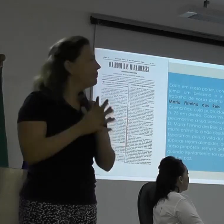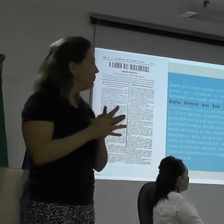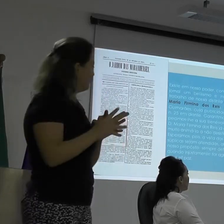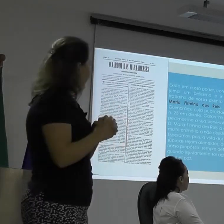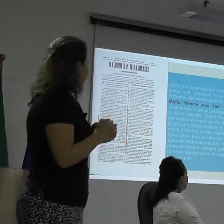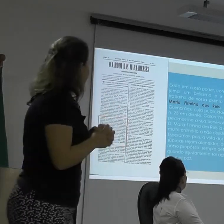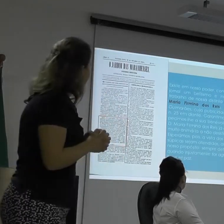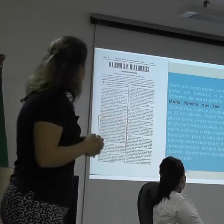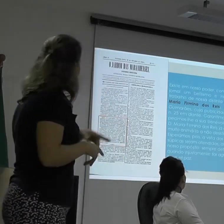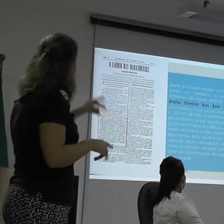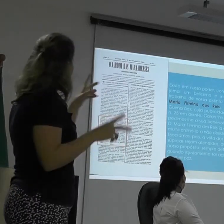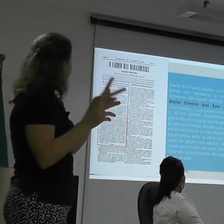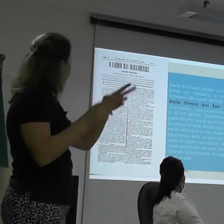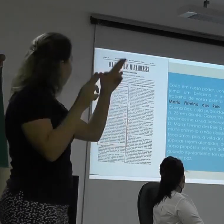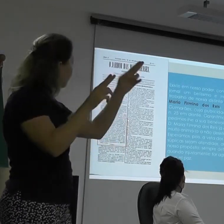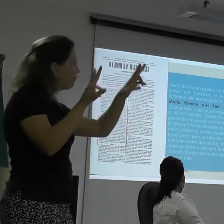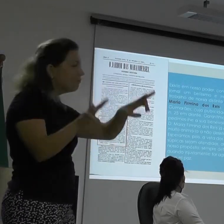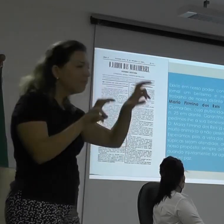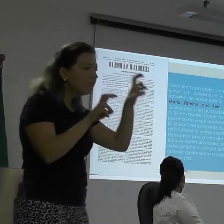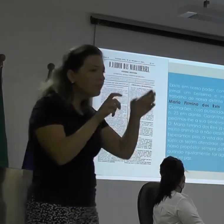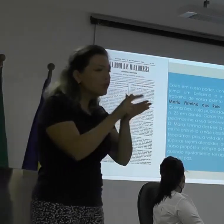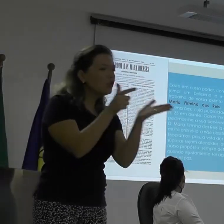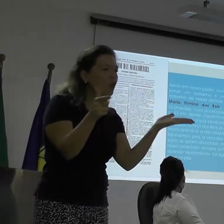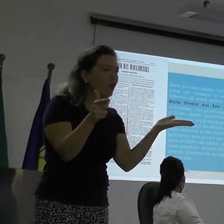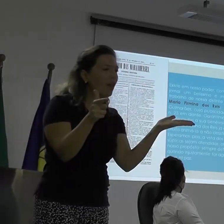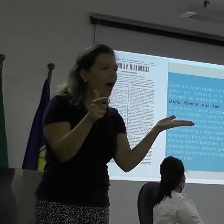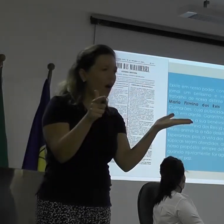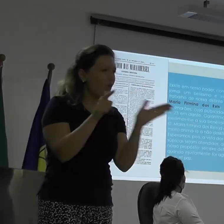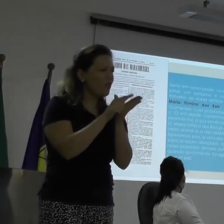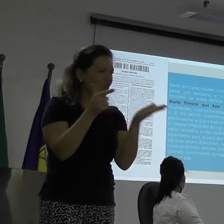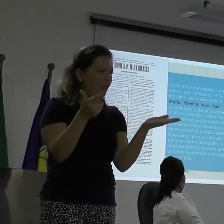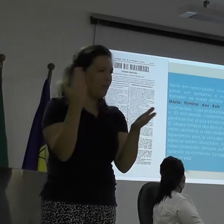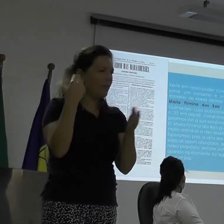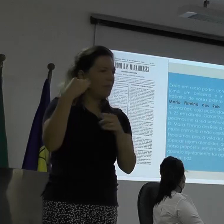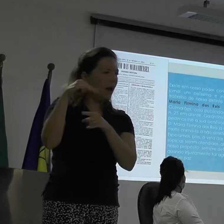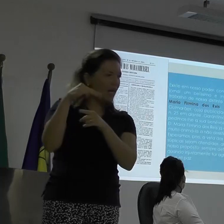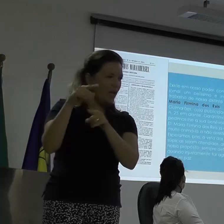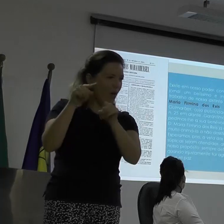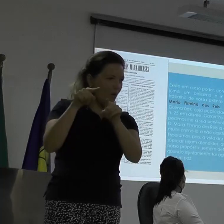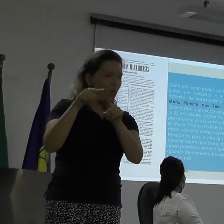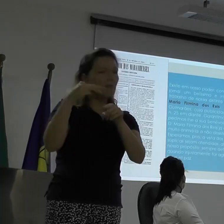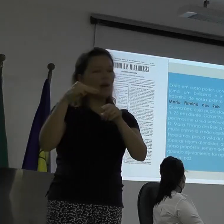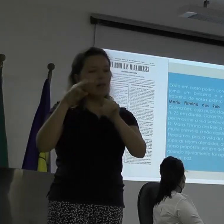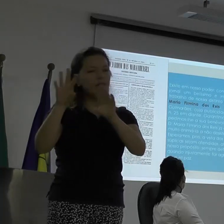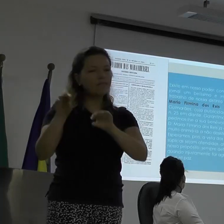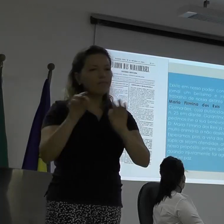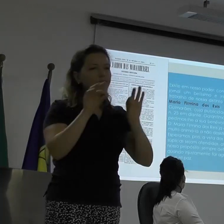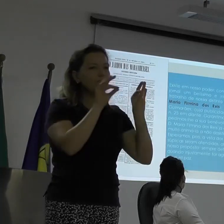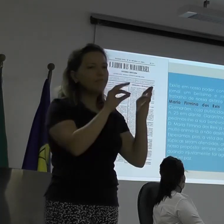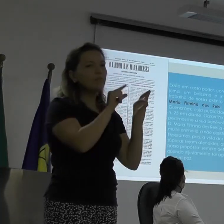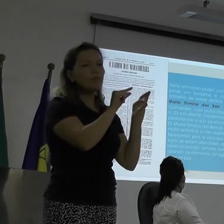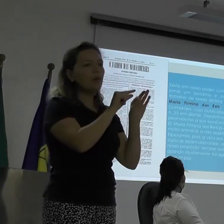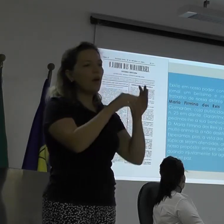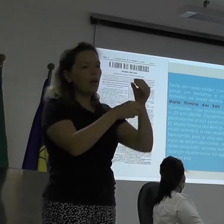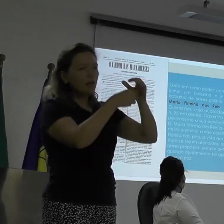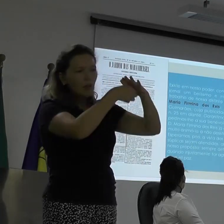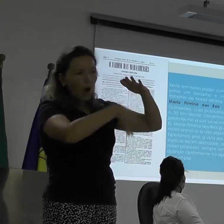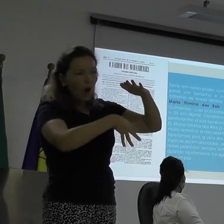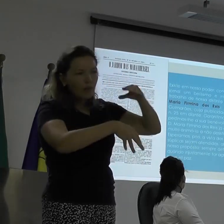esse é um recorte do jornal O Jardim dos Maranhenses, que tem uma